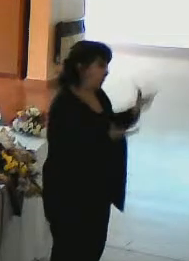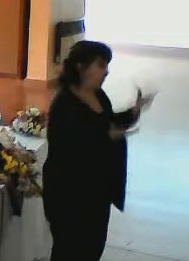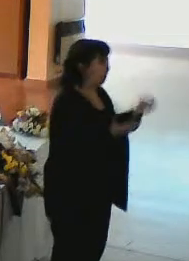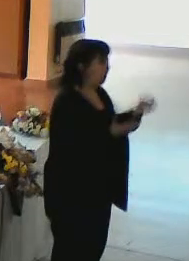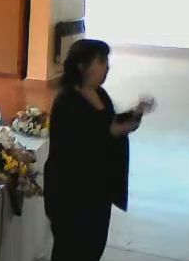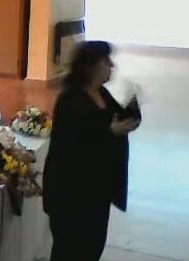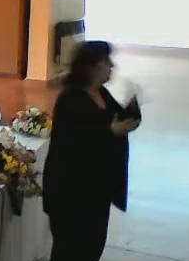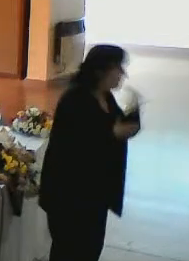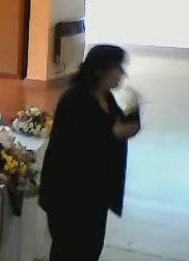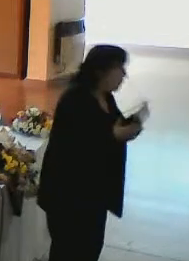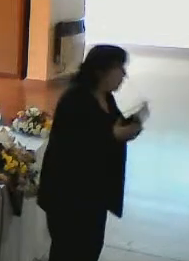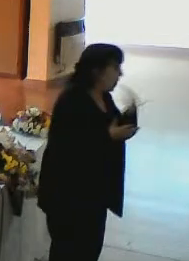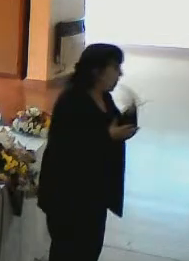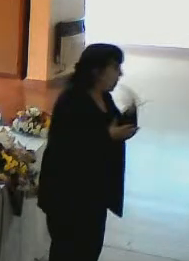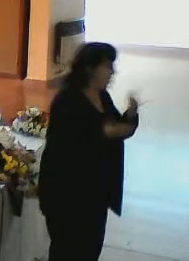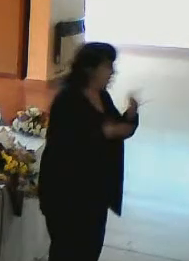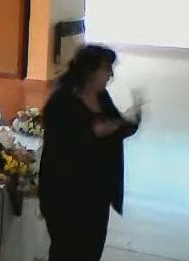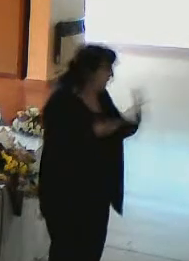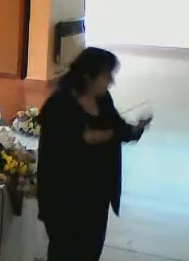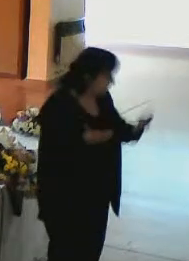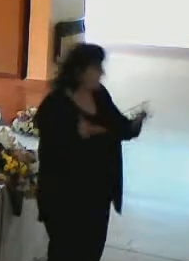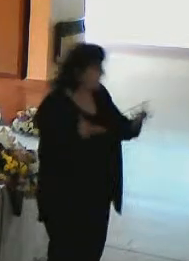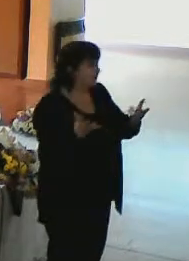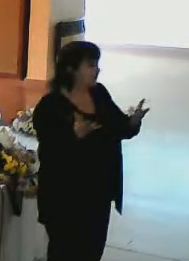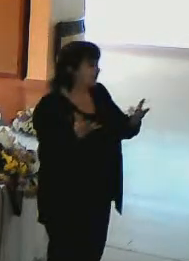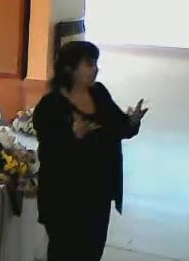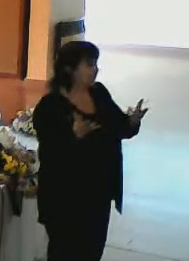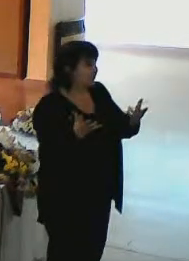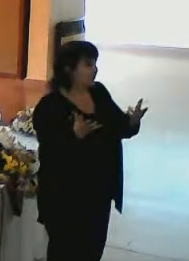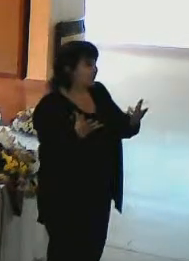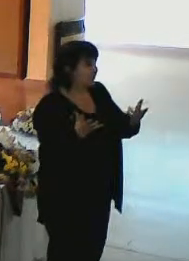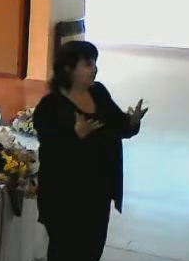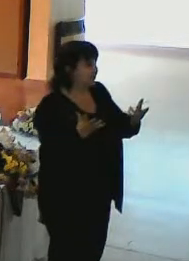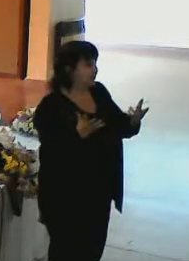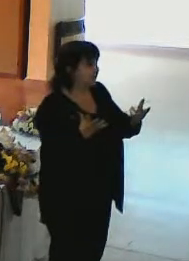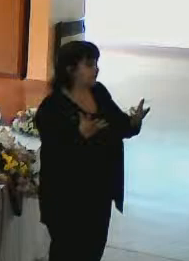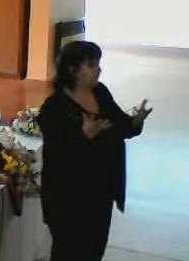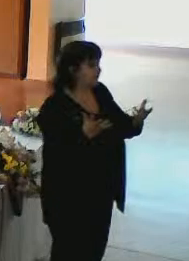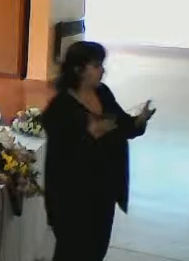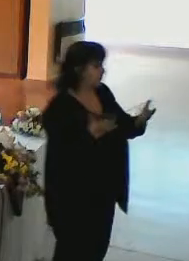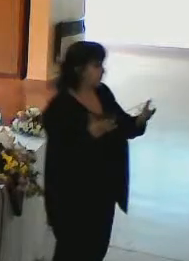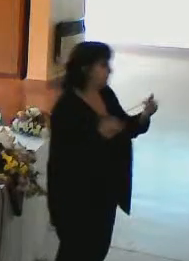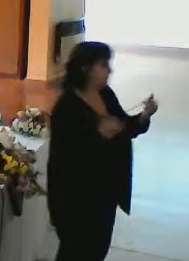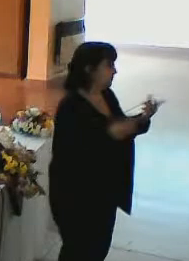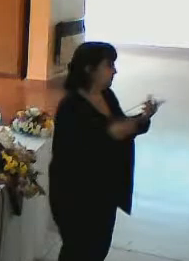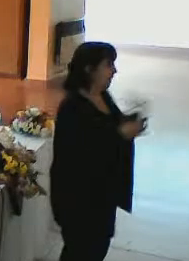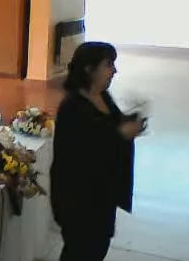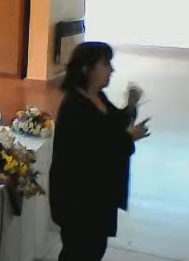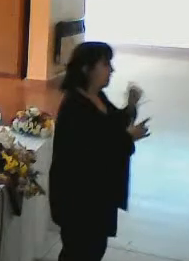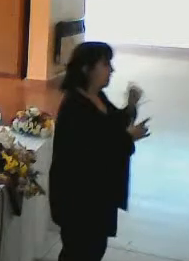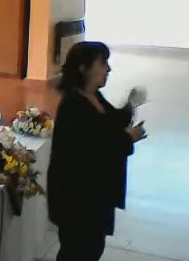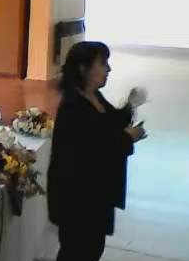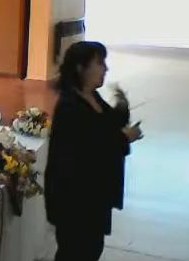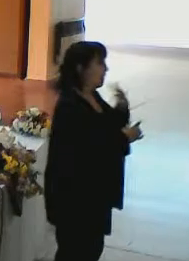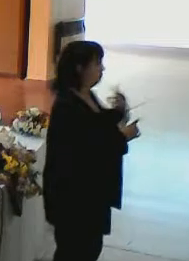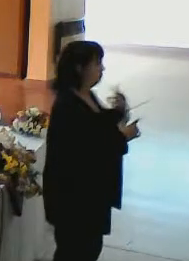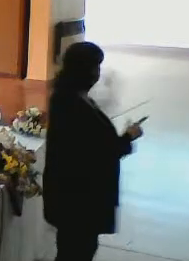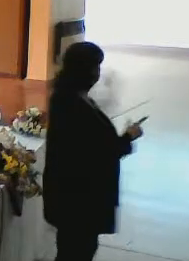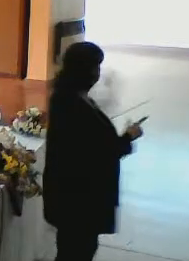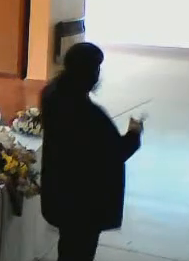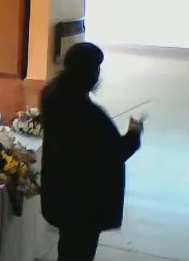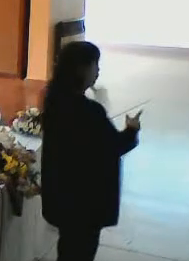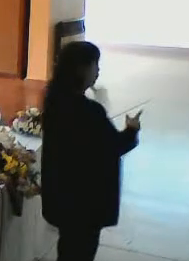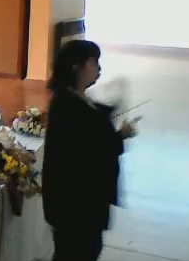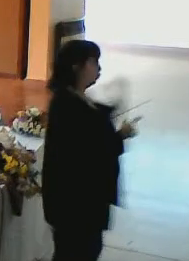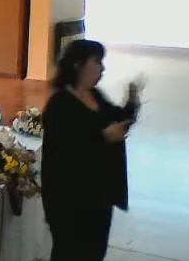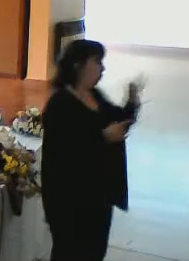psicología terapéutica que está indicando el uso de la paroxetina? Que han observado en